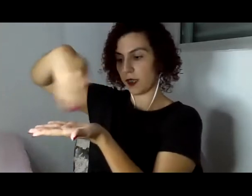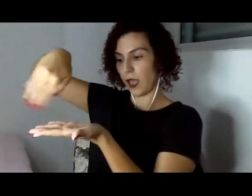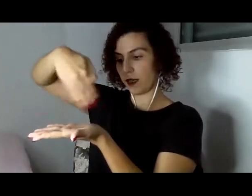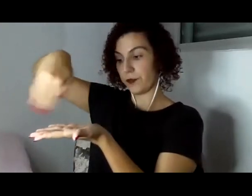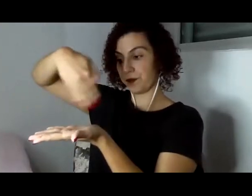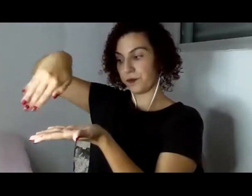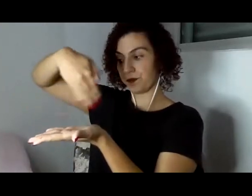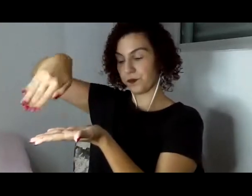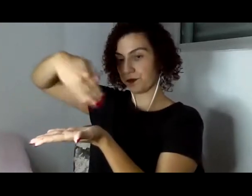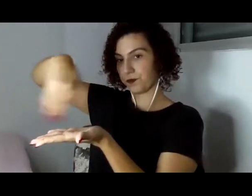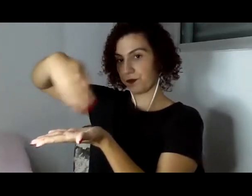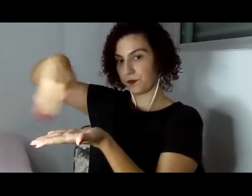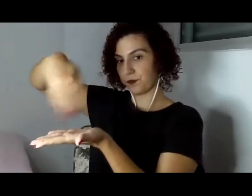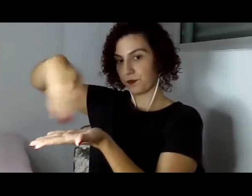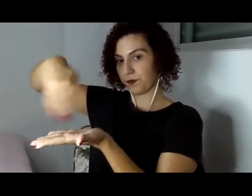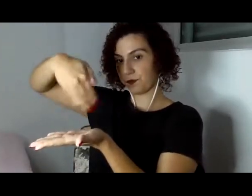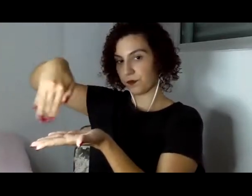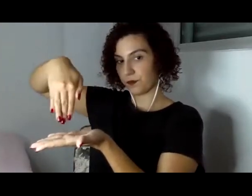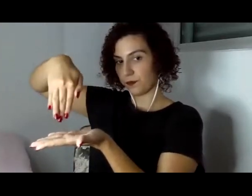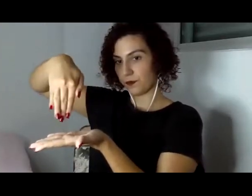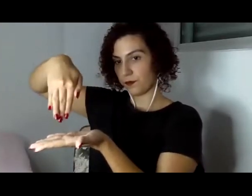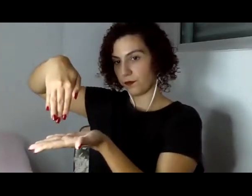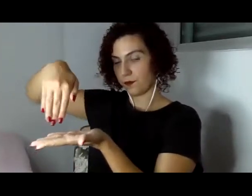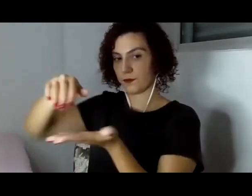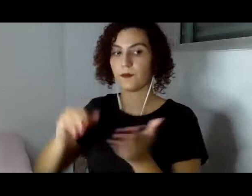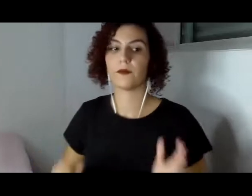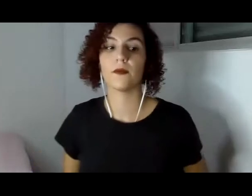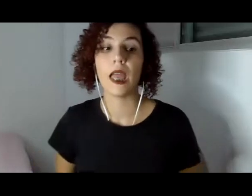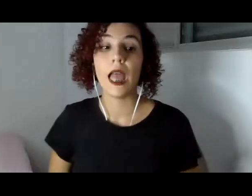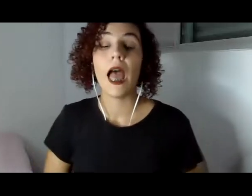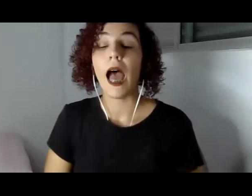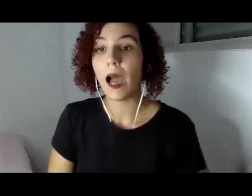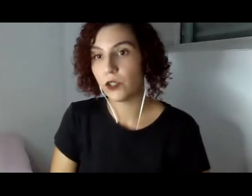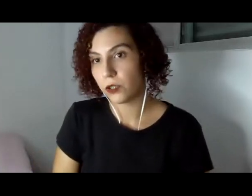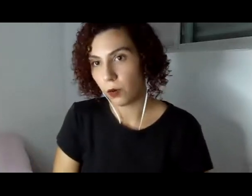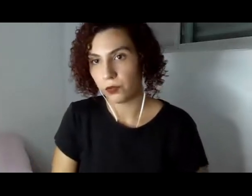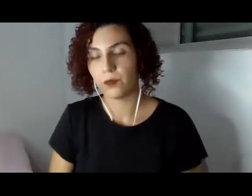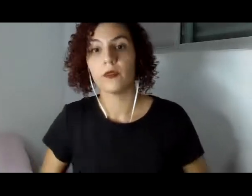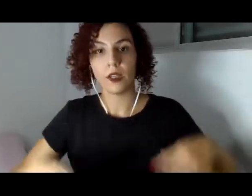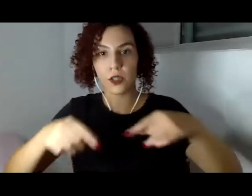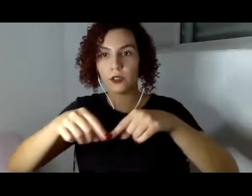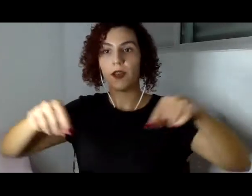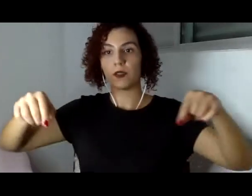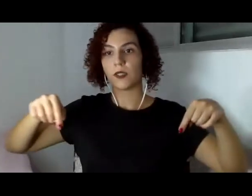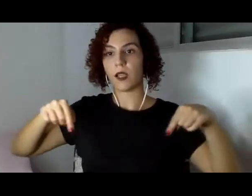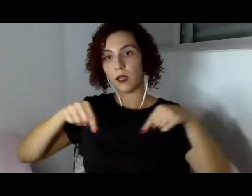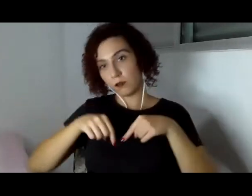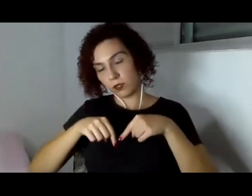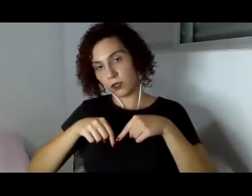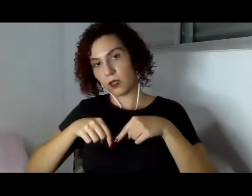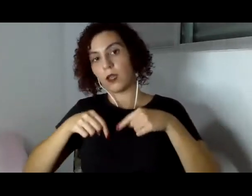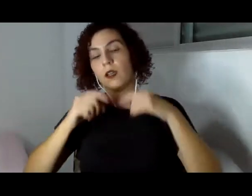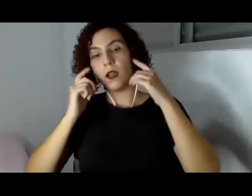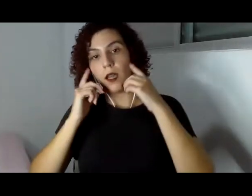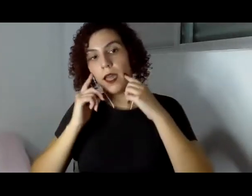Secretaria. Auditório. Tem gente que faz o sala